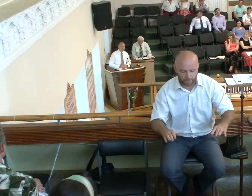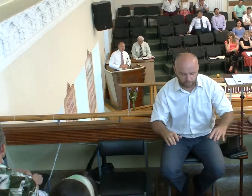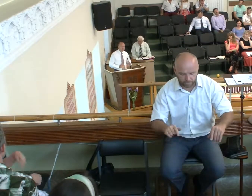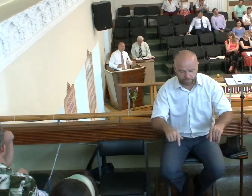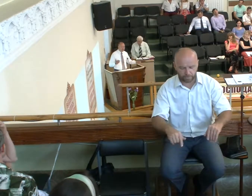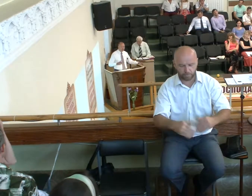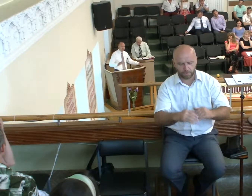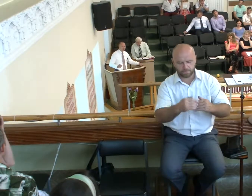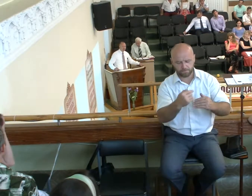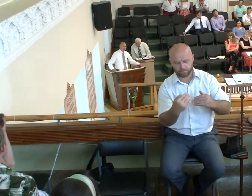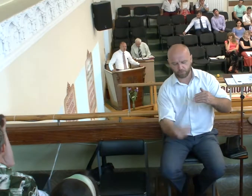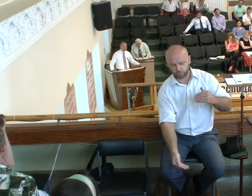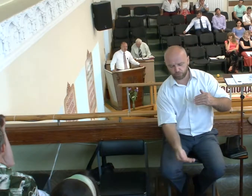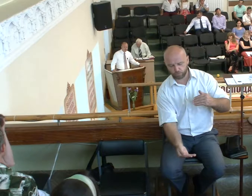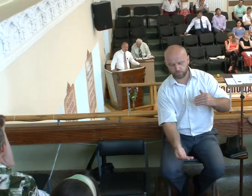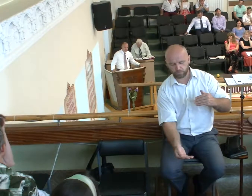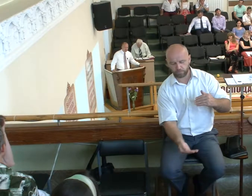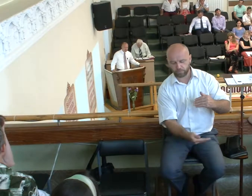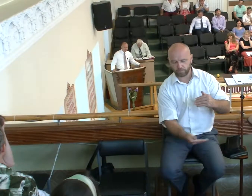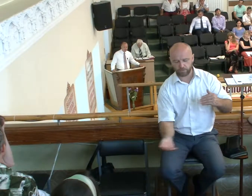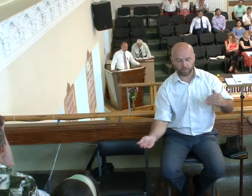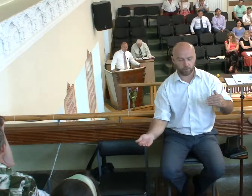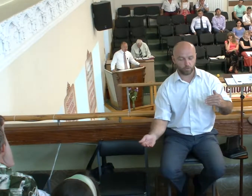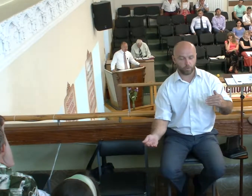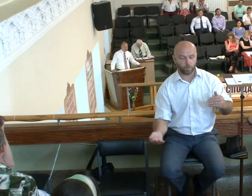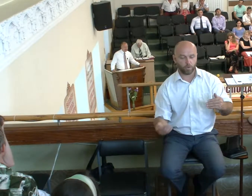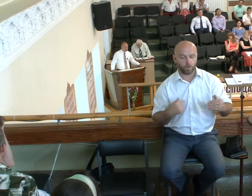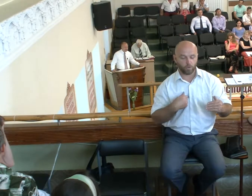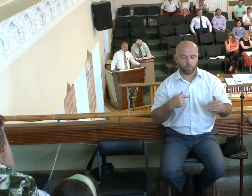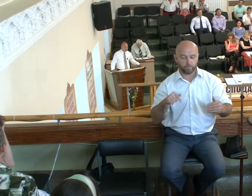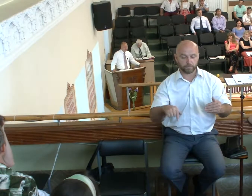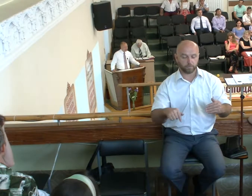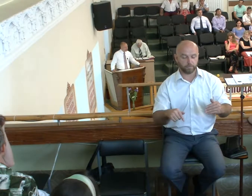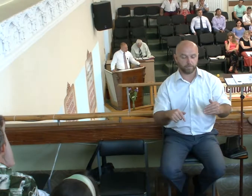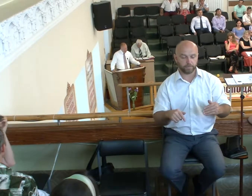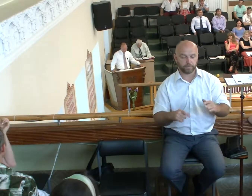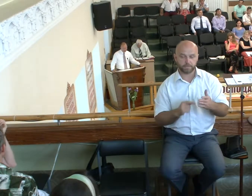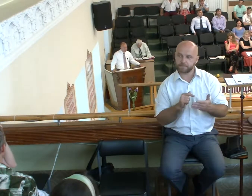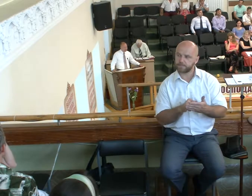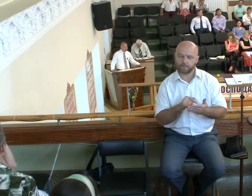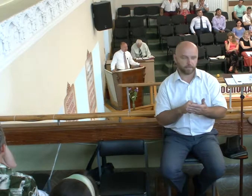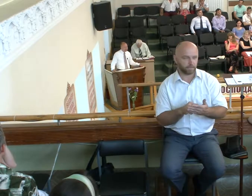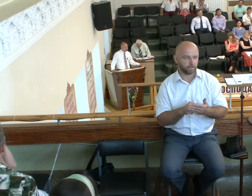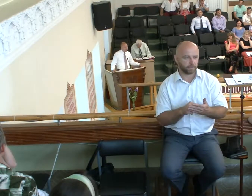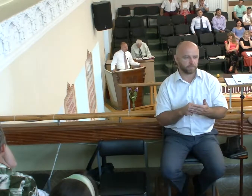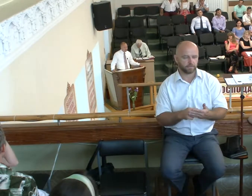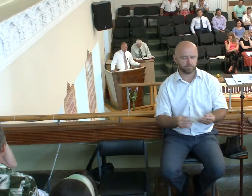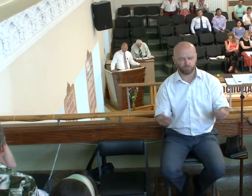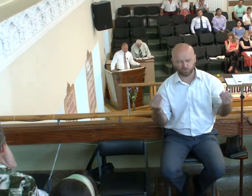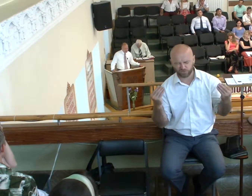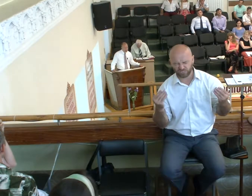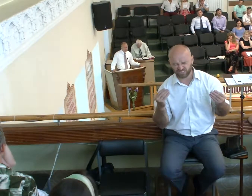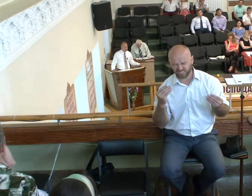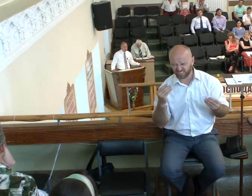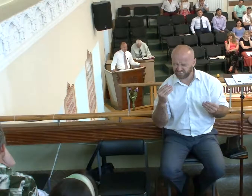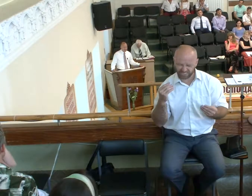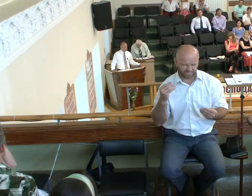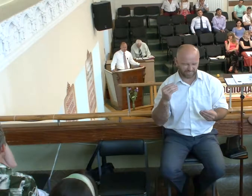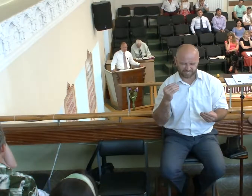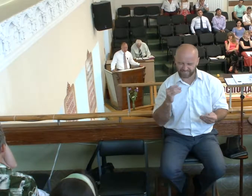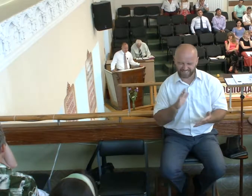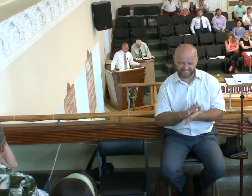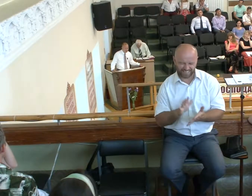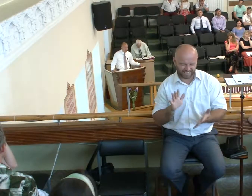наркотик, дьявол его опустил на самое дно, он пришел в этот центр, страшно выглядит, очень страшно